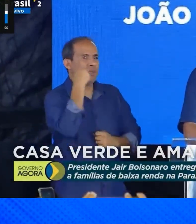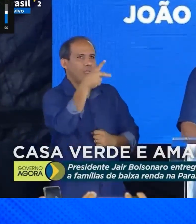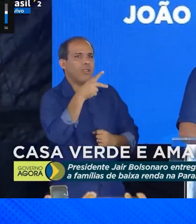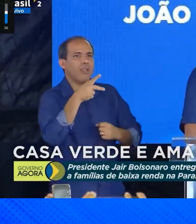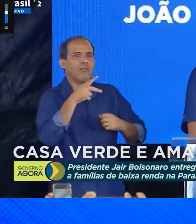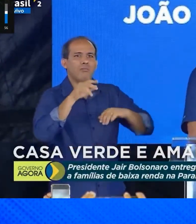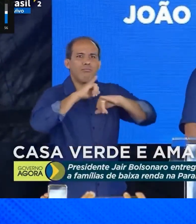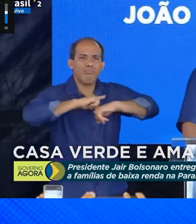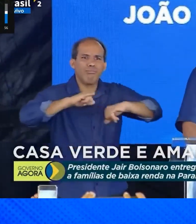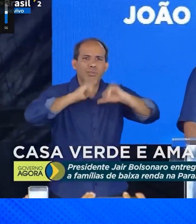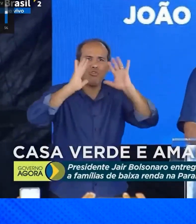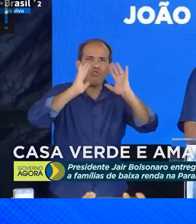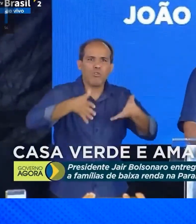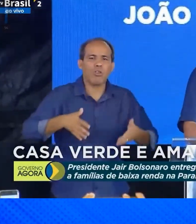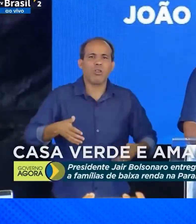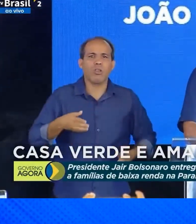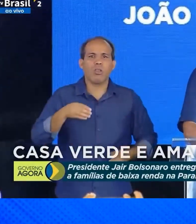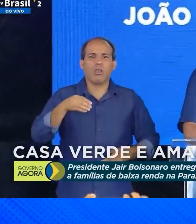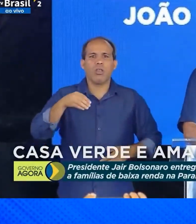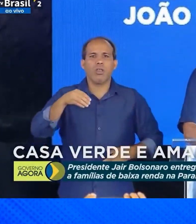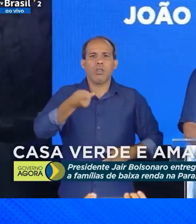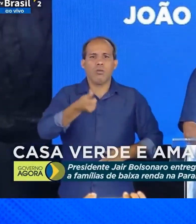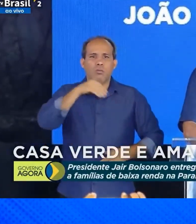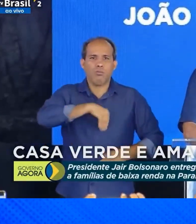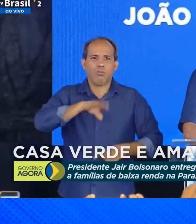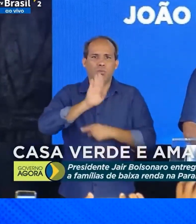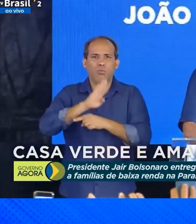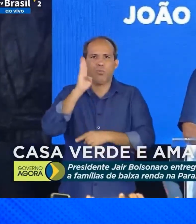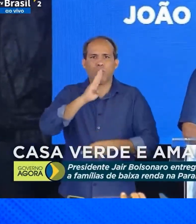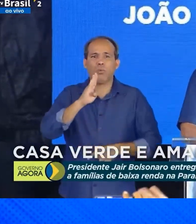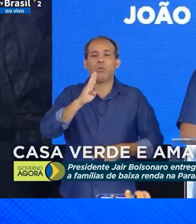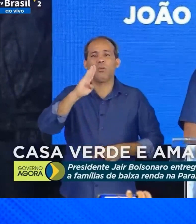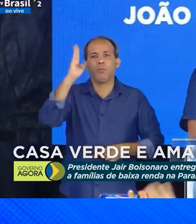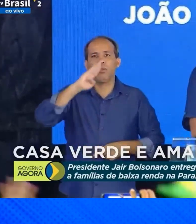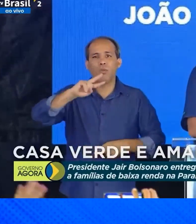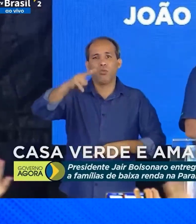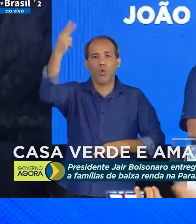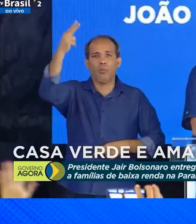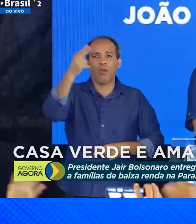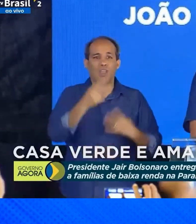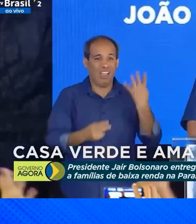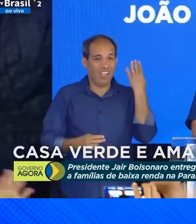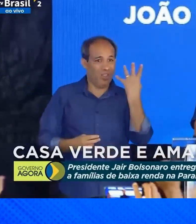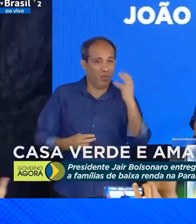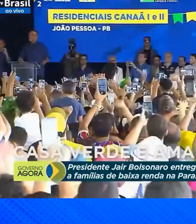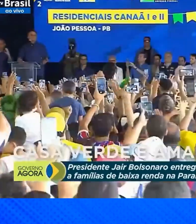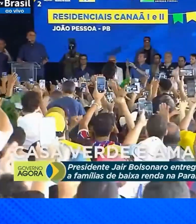Auxílio Brasil vai passar de 400 para R$ 600.